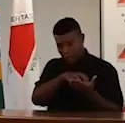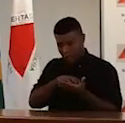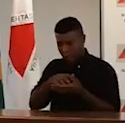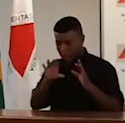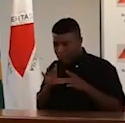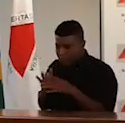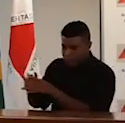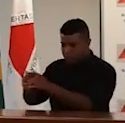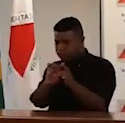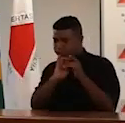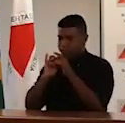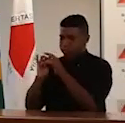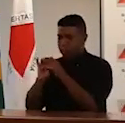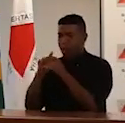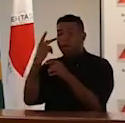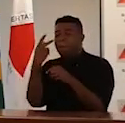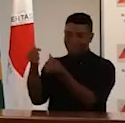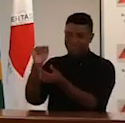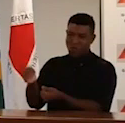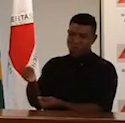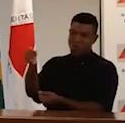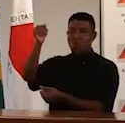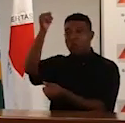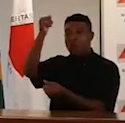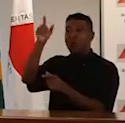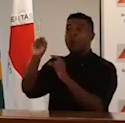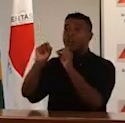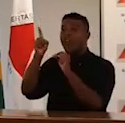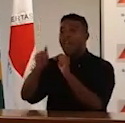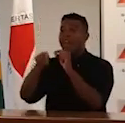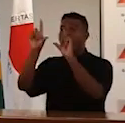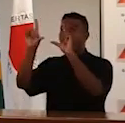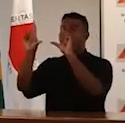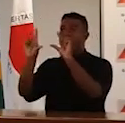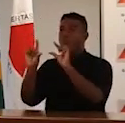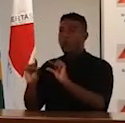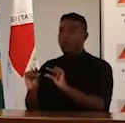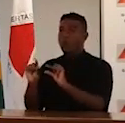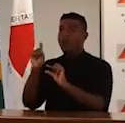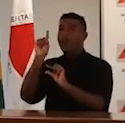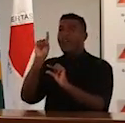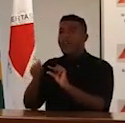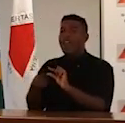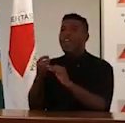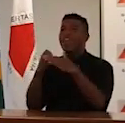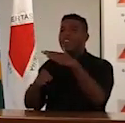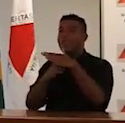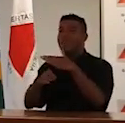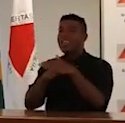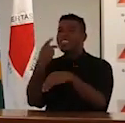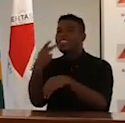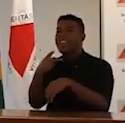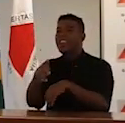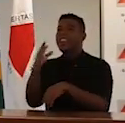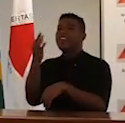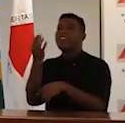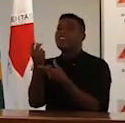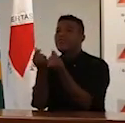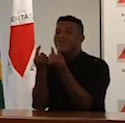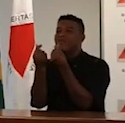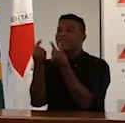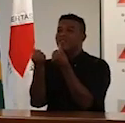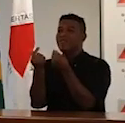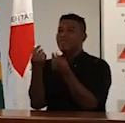aqui no estado de Minas Gerais. São empresas com faturamento até 4,8 milhões de todos os setores